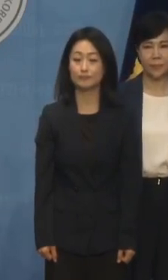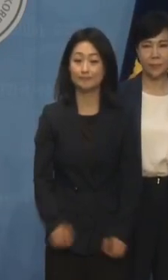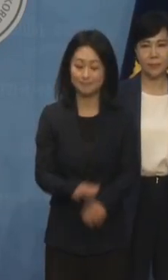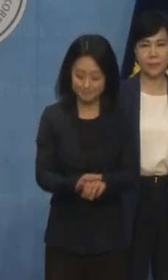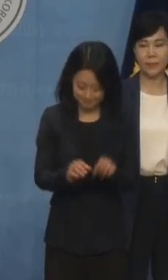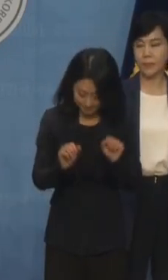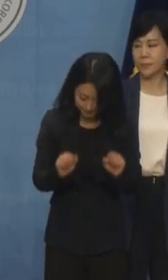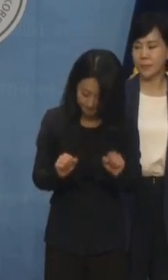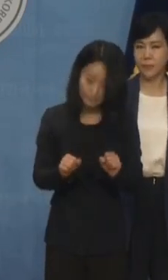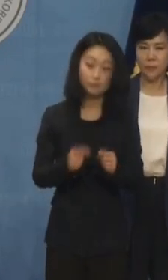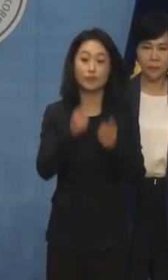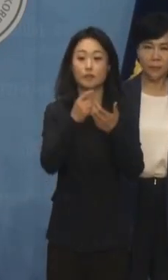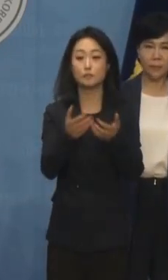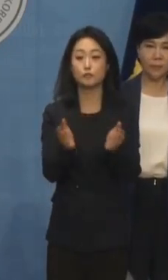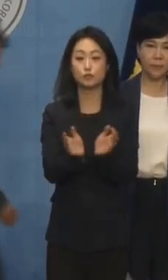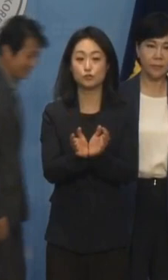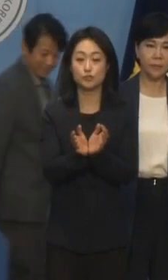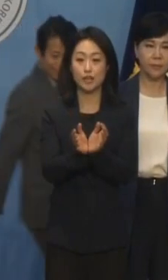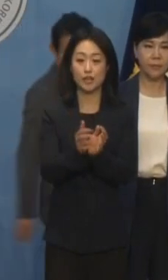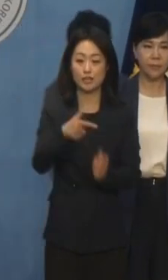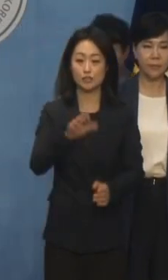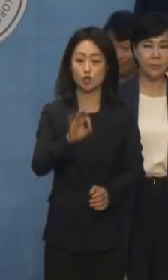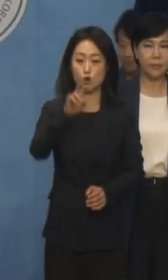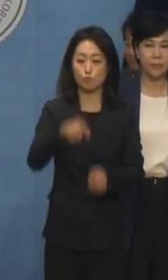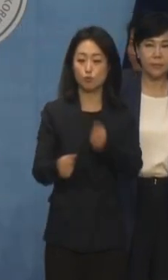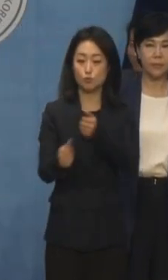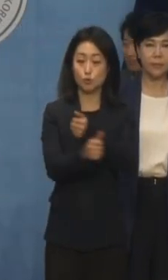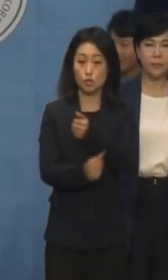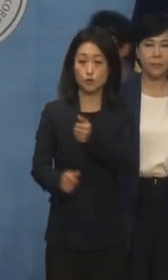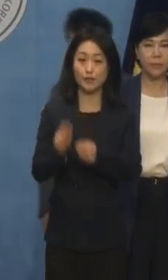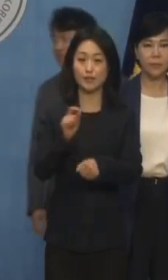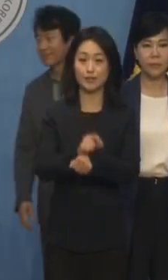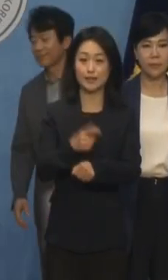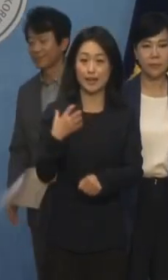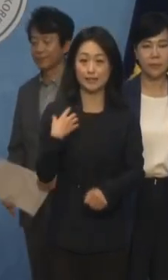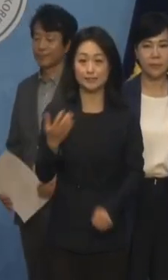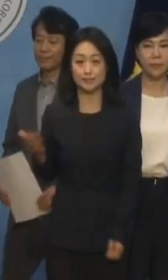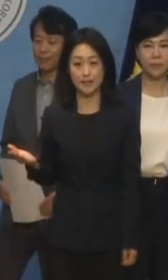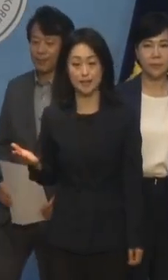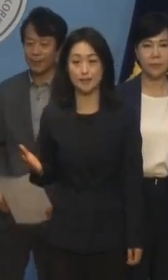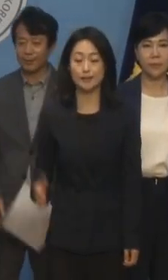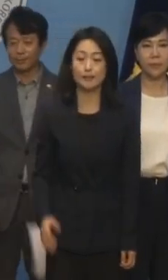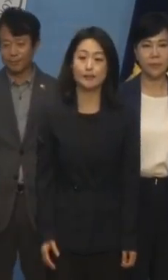네, 안녕하십니까. 더불어민주당 정무위 간사 강준현입니다.